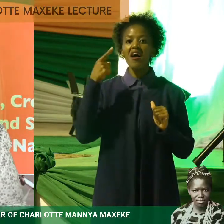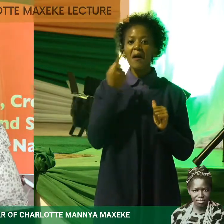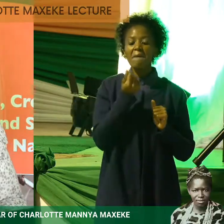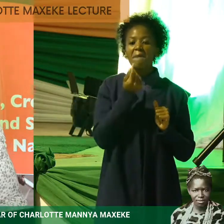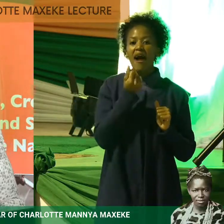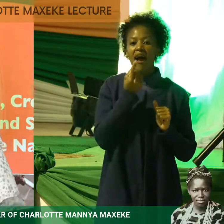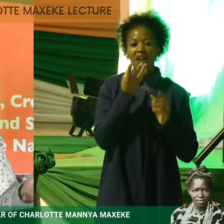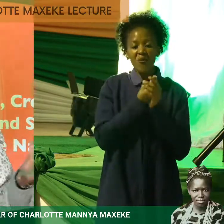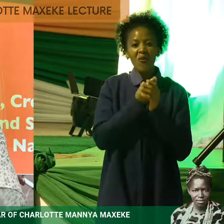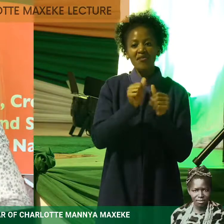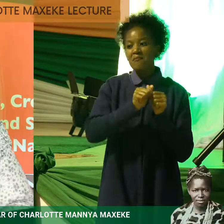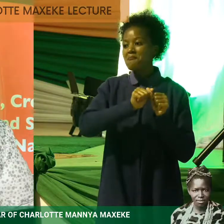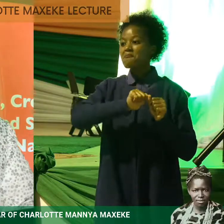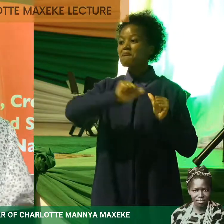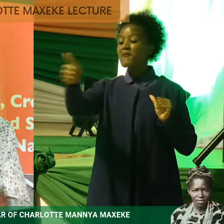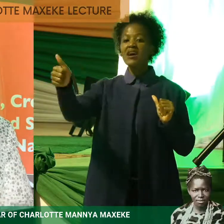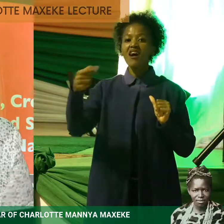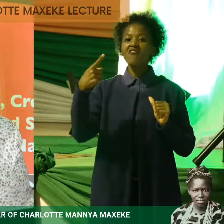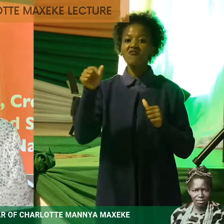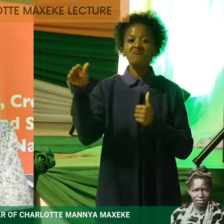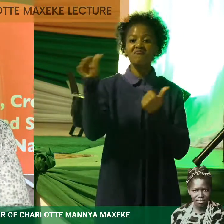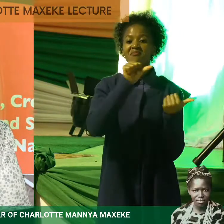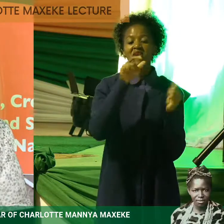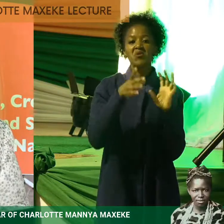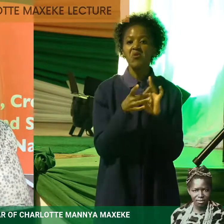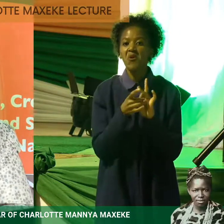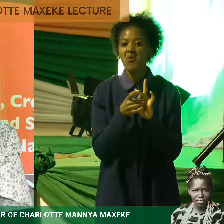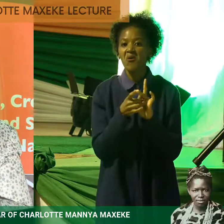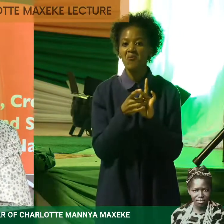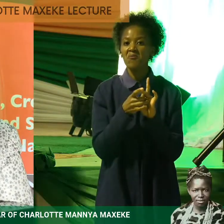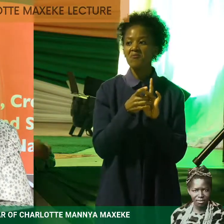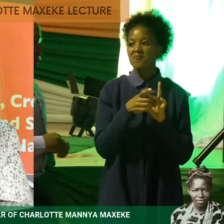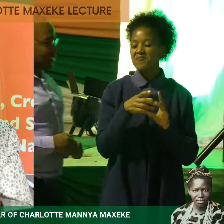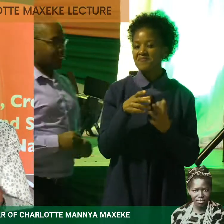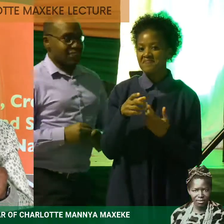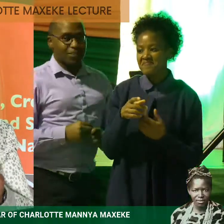bagoduke namatikiti abo kudala